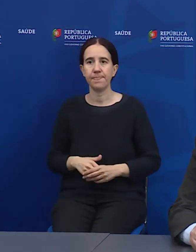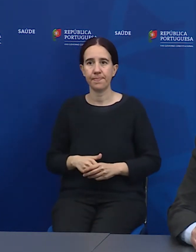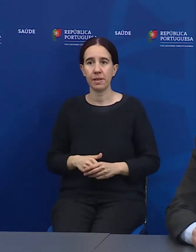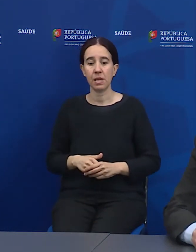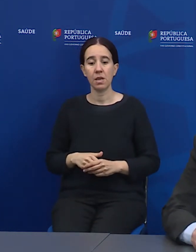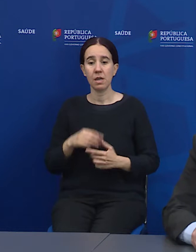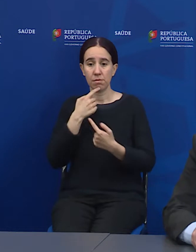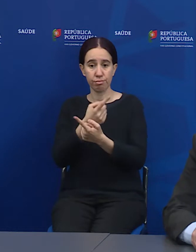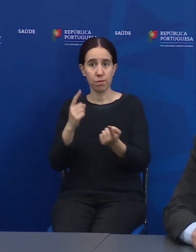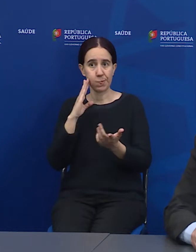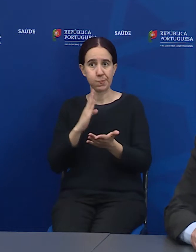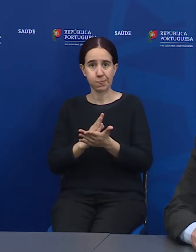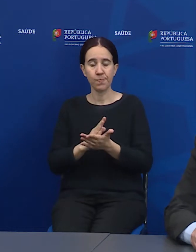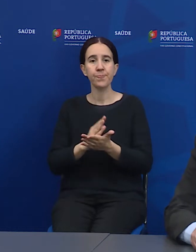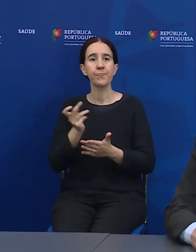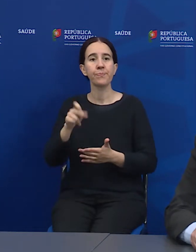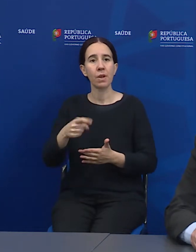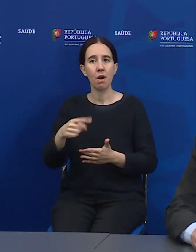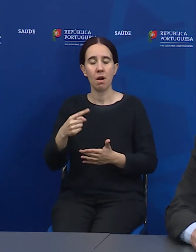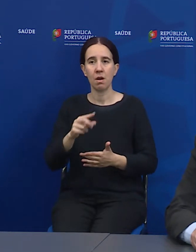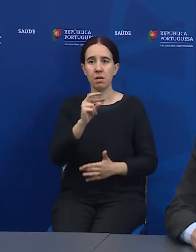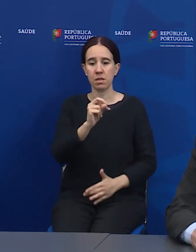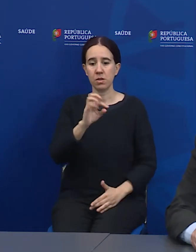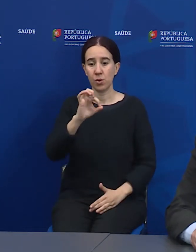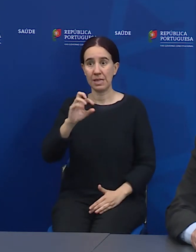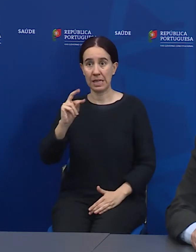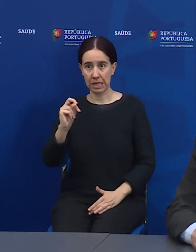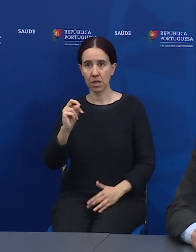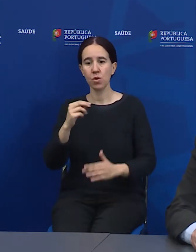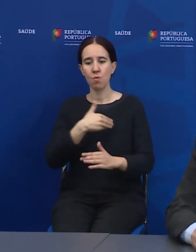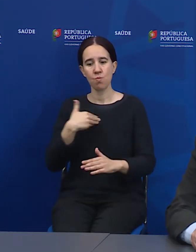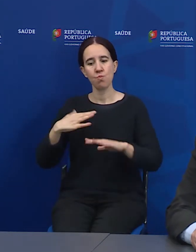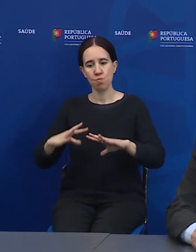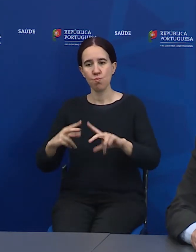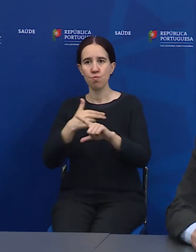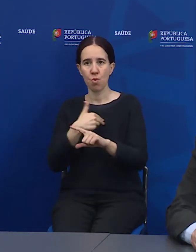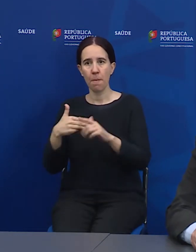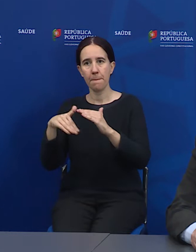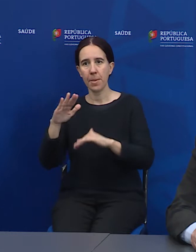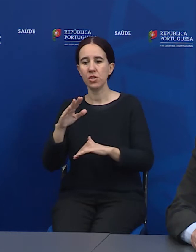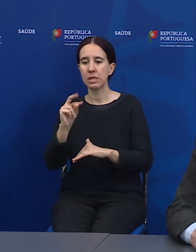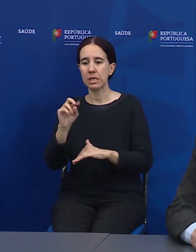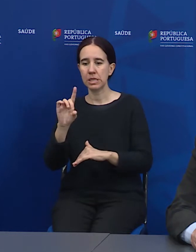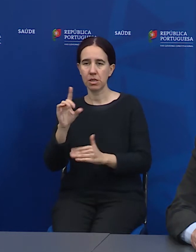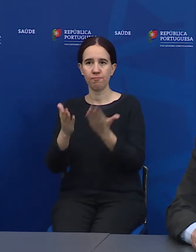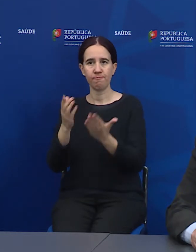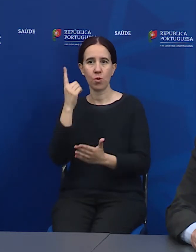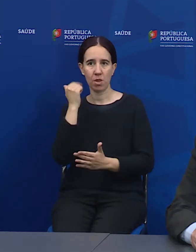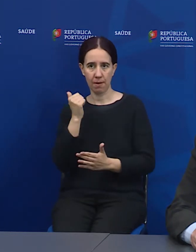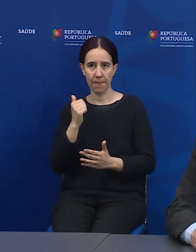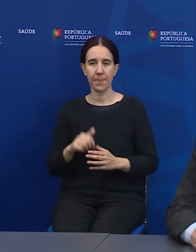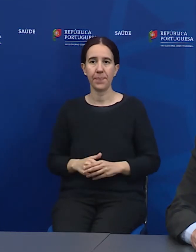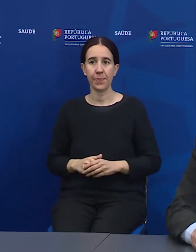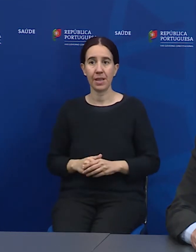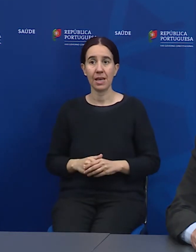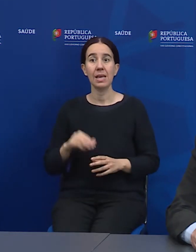o e finalmente verificam-se 383 casos de recuperação mais 36 casos que ontem